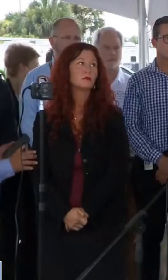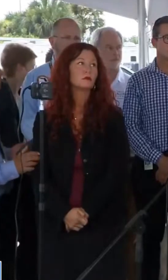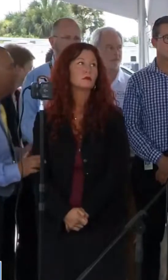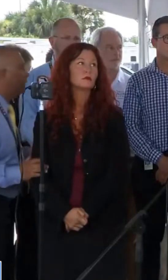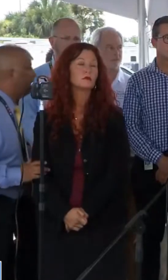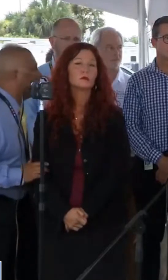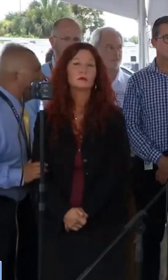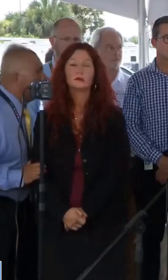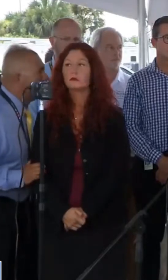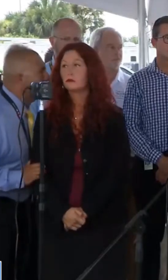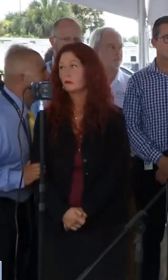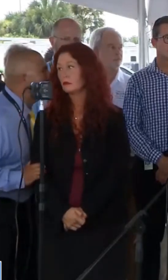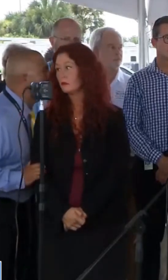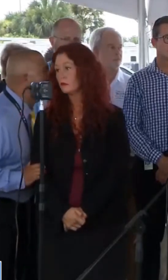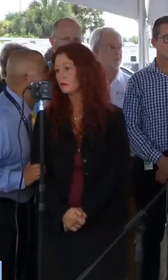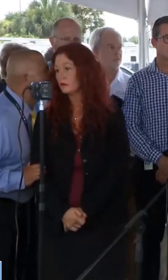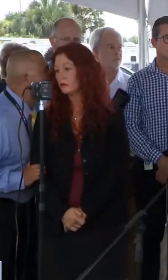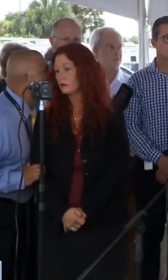condiciones